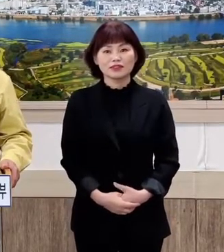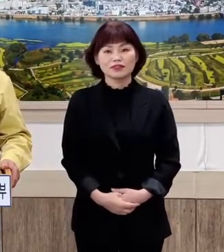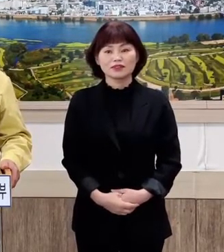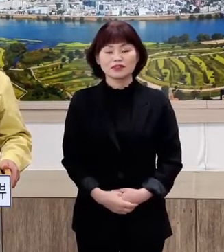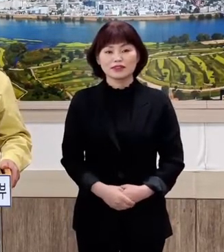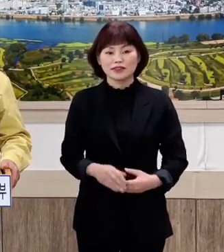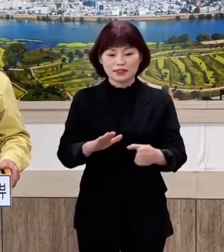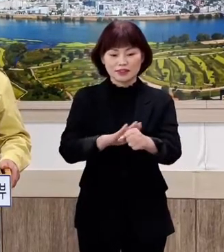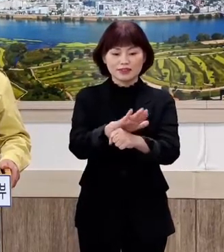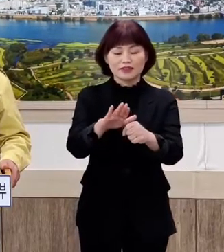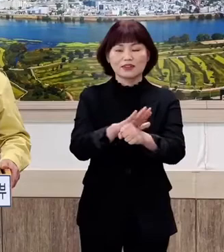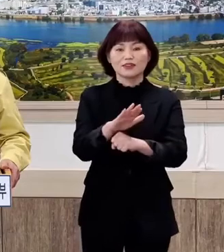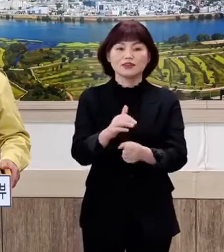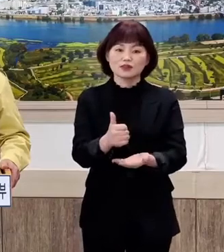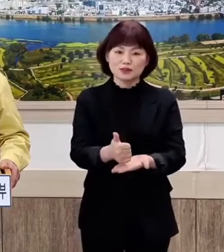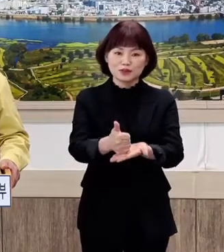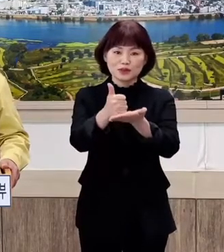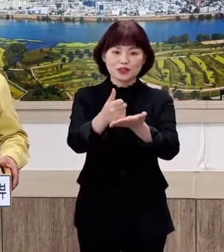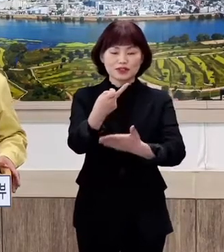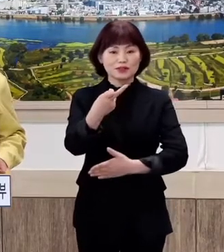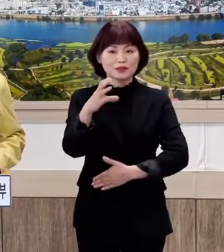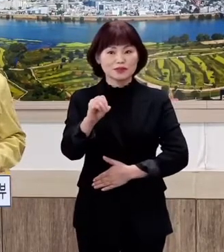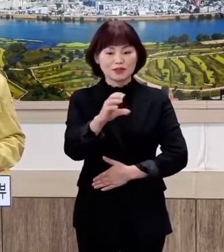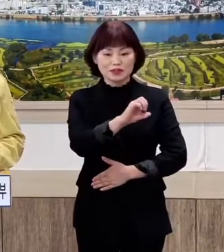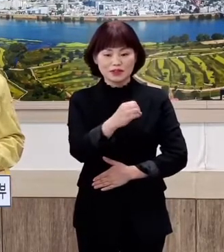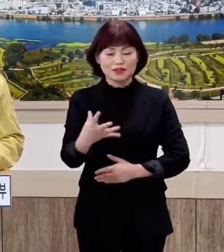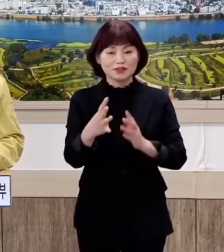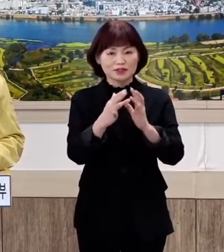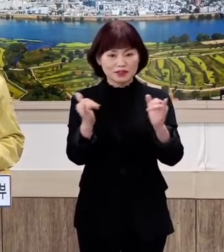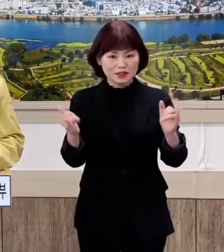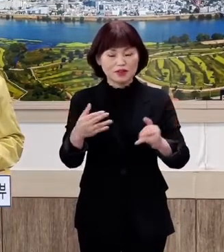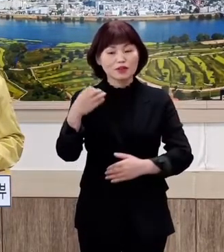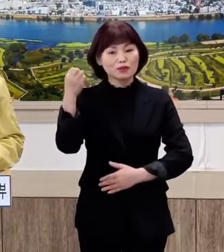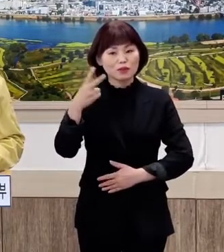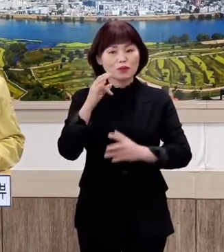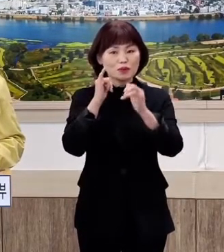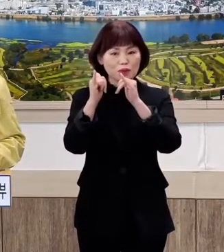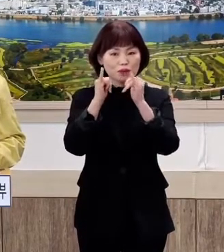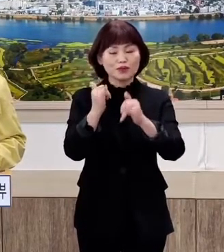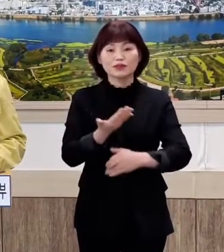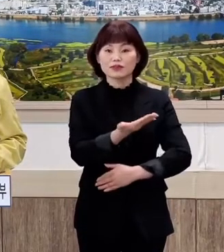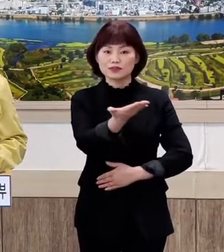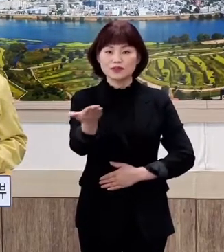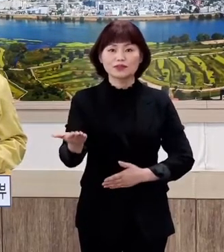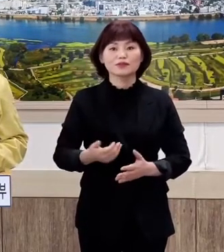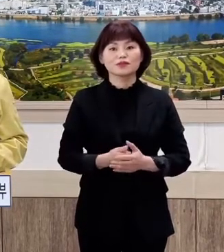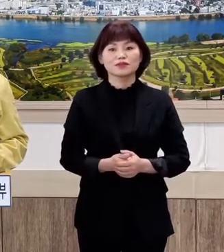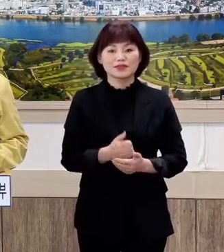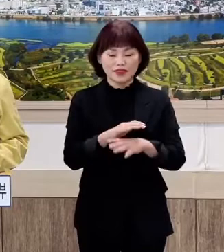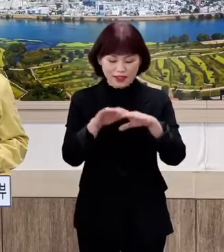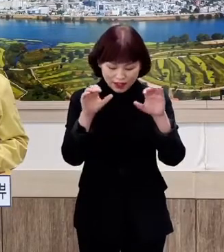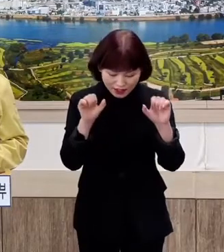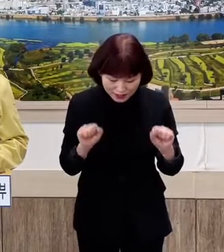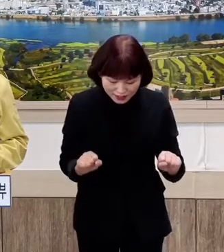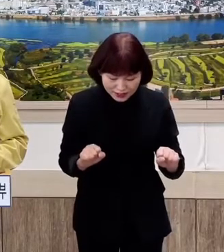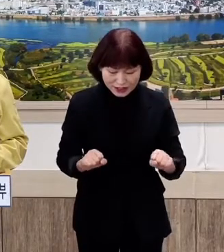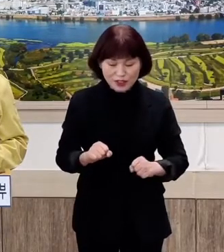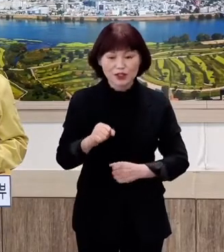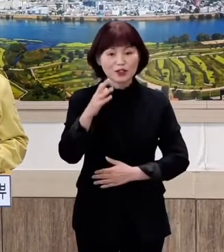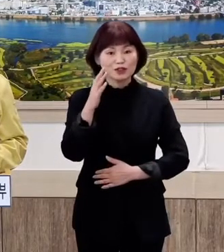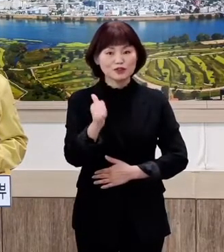하십니다. 사랑하고 존경하는 12만 양평 구민 여러분과 언론인 여러분, 안녕하세요.